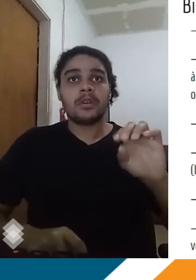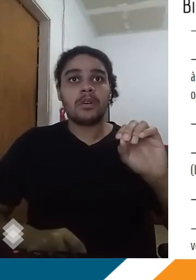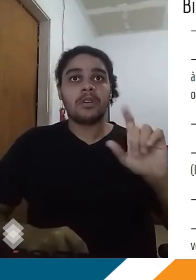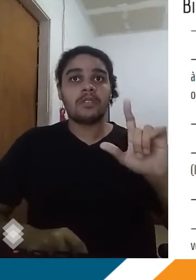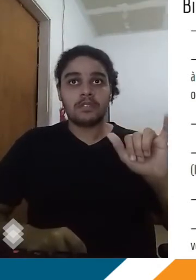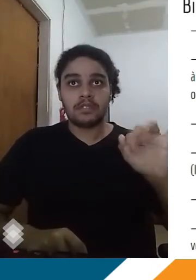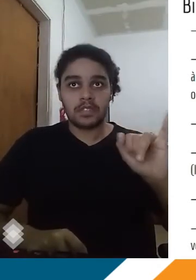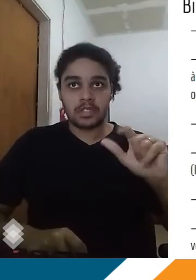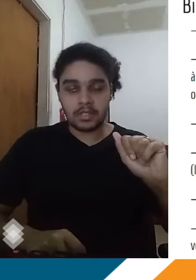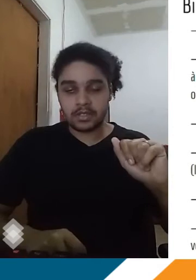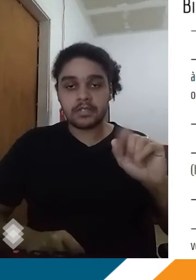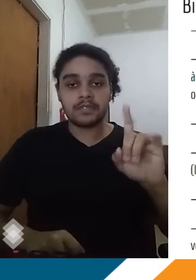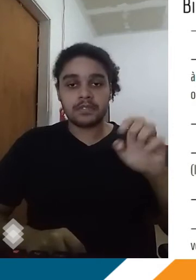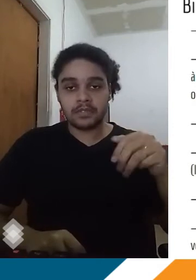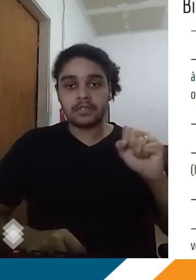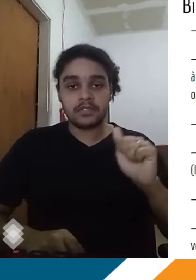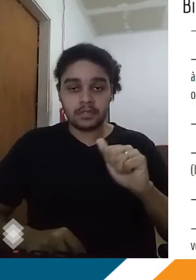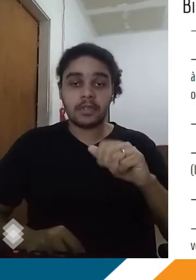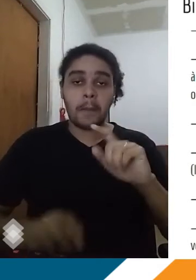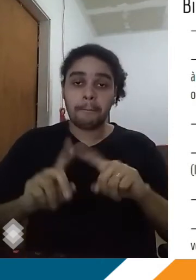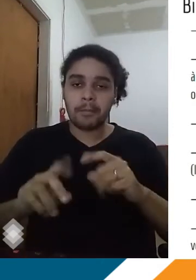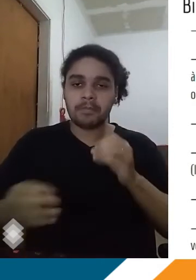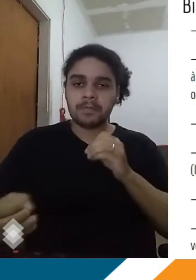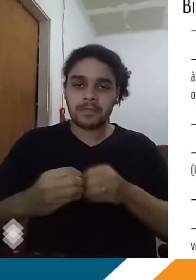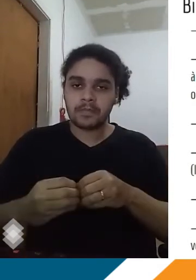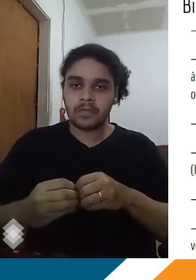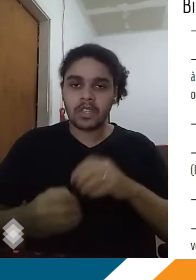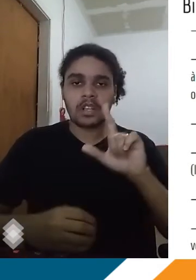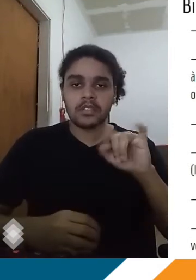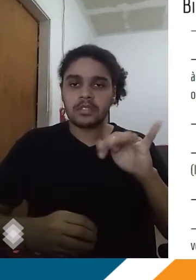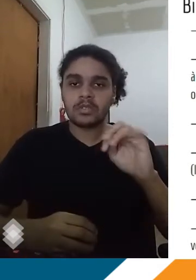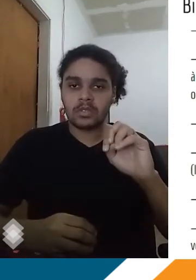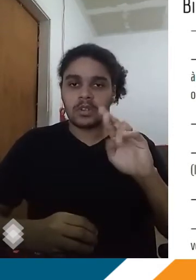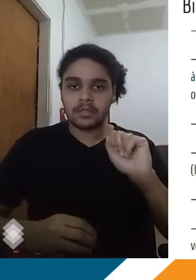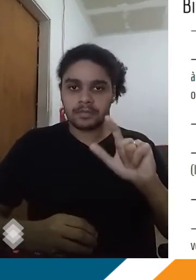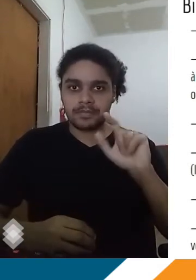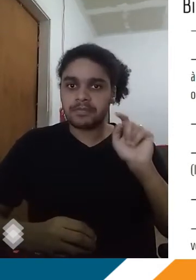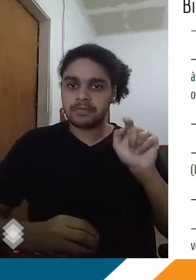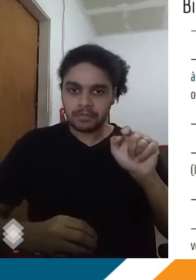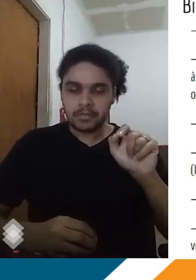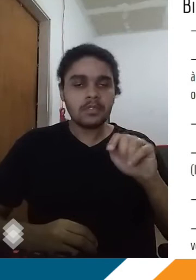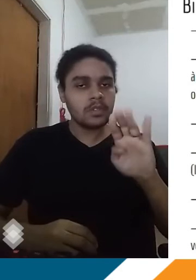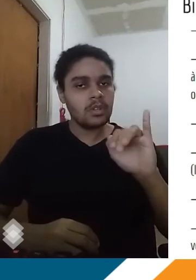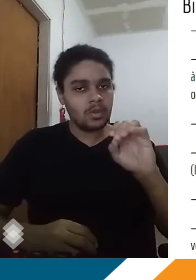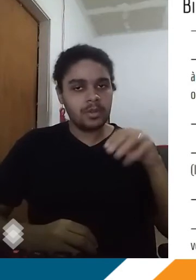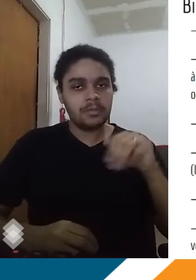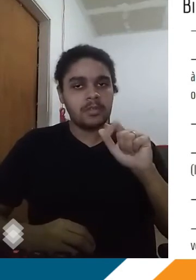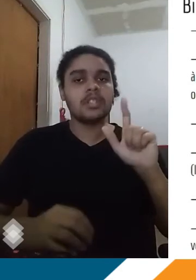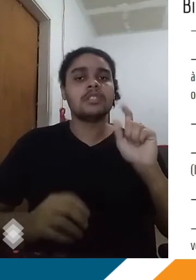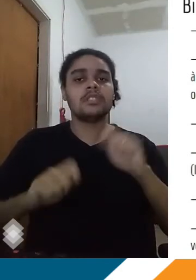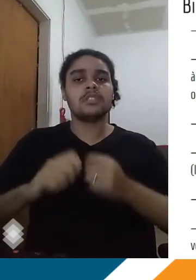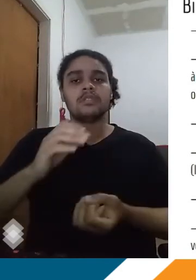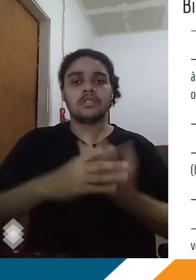amazônico. Porém, a proximidade com o litoral desse bioma permite o